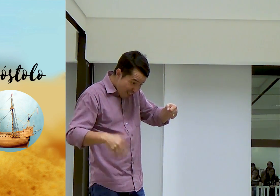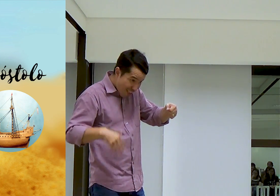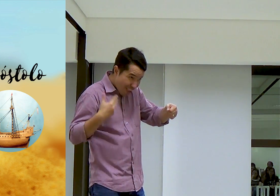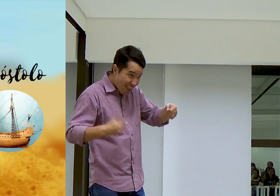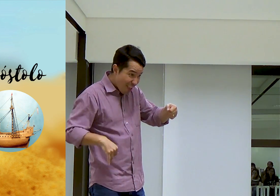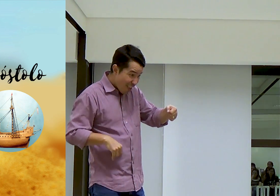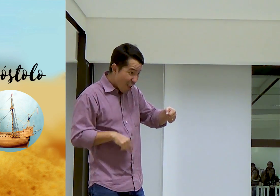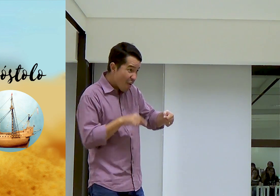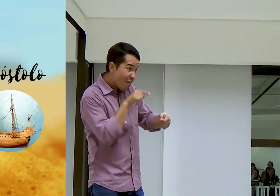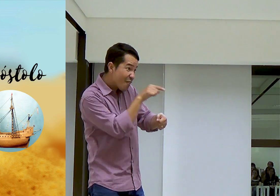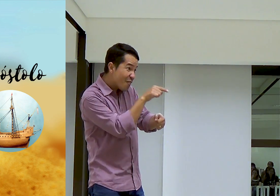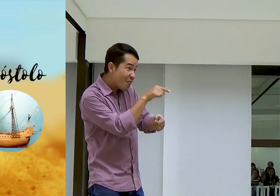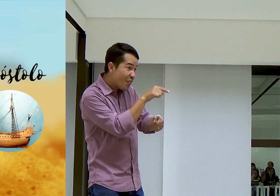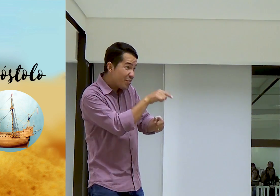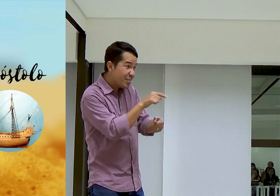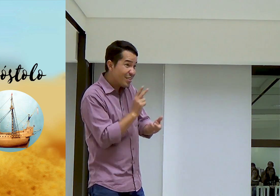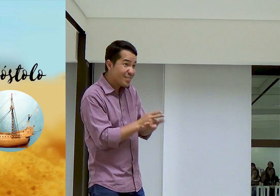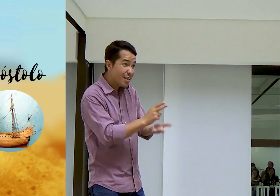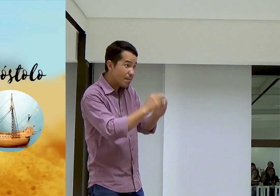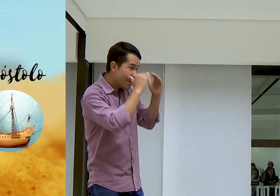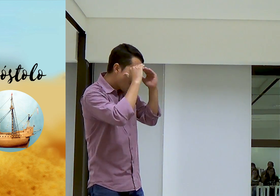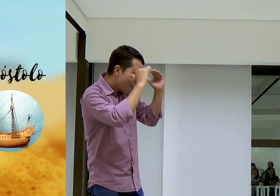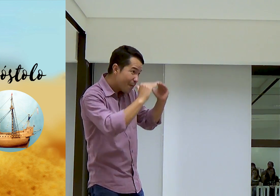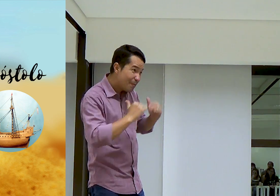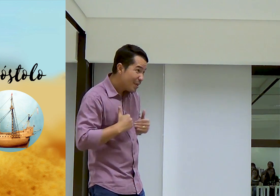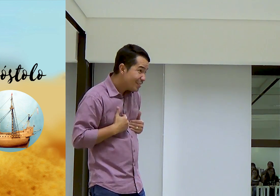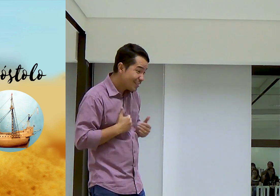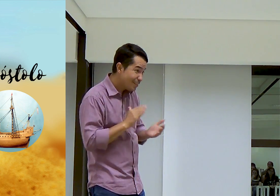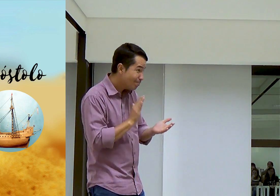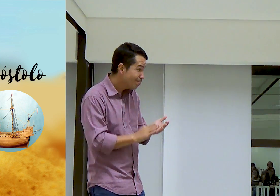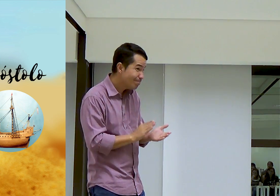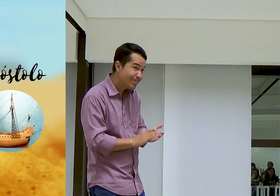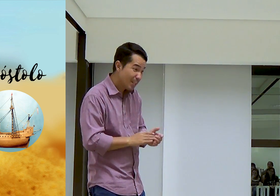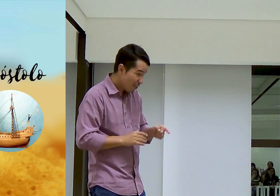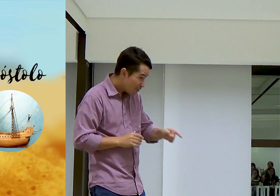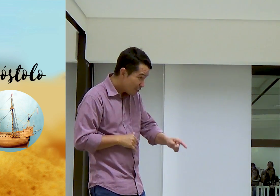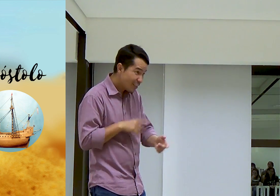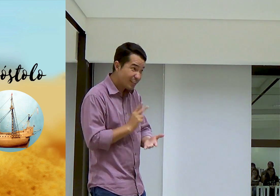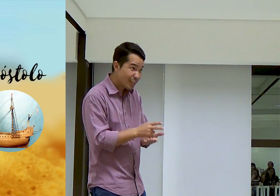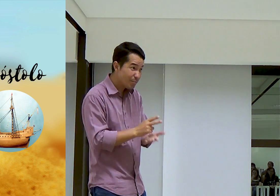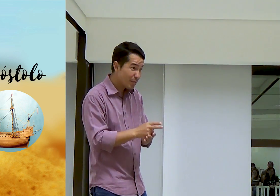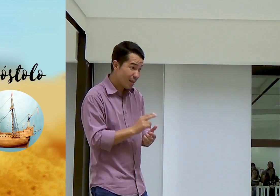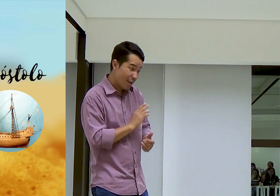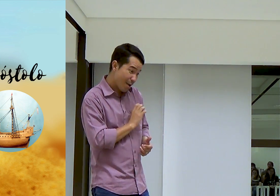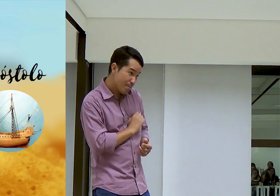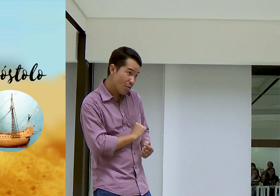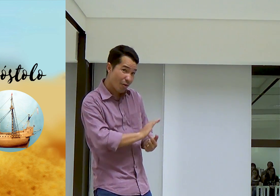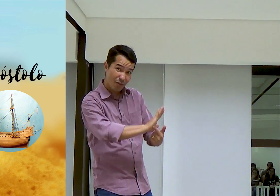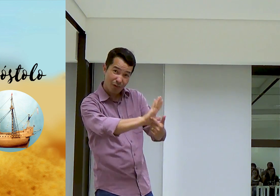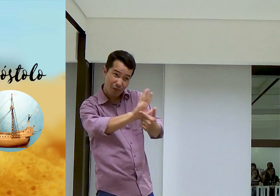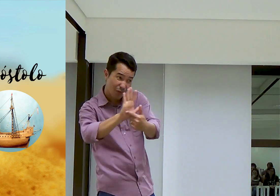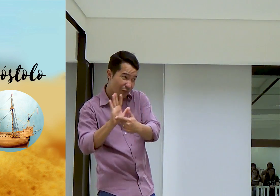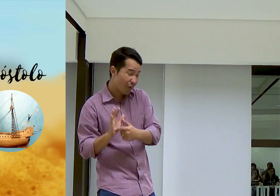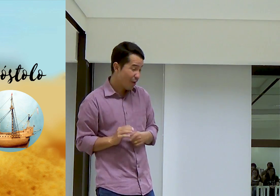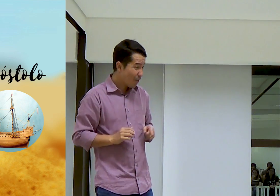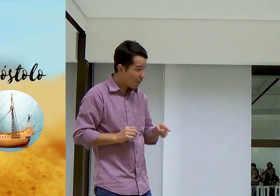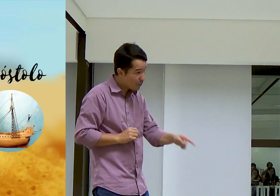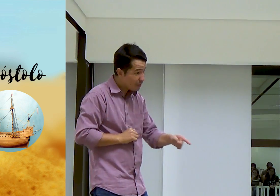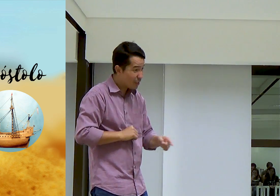ver, puxa, que lindo, é verdade, você sempre me obedeceu, você me amou, você mostrou o